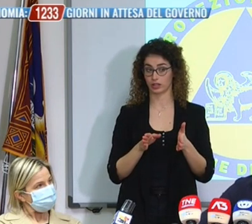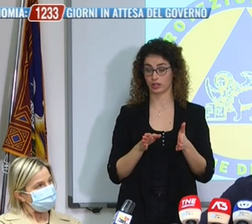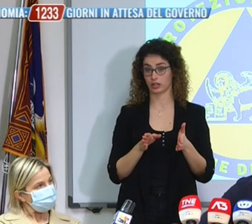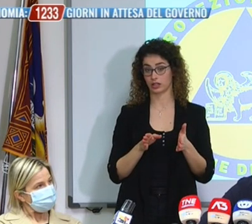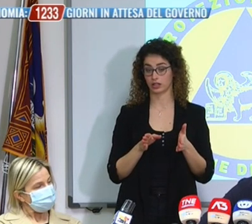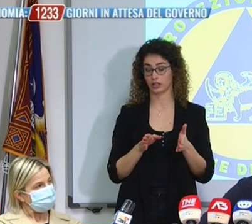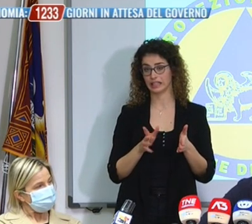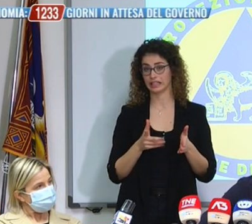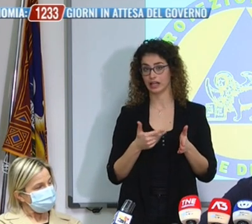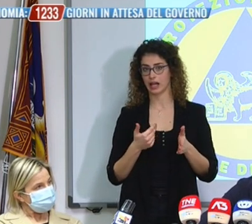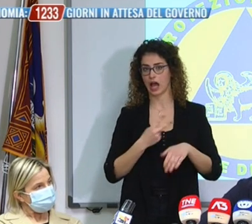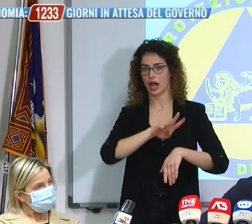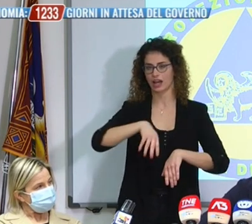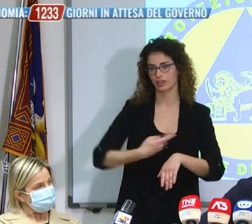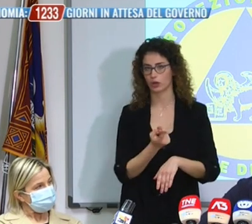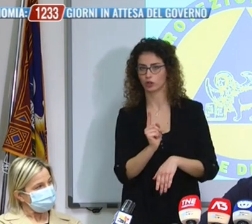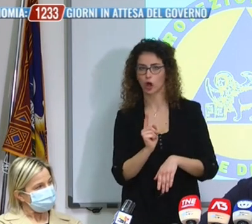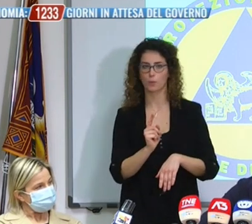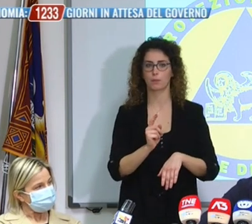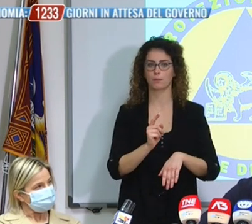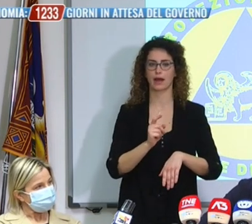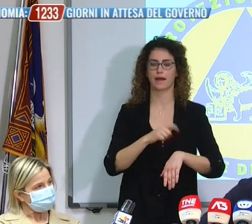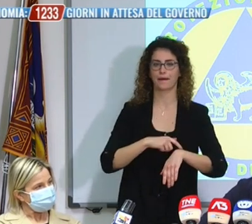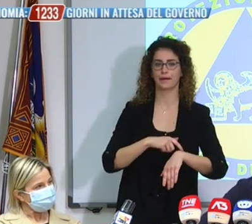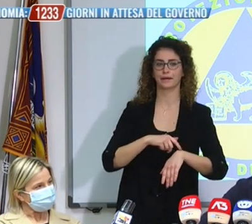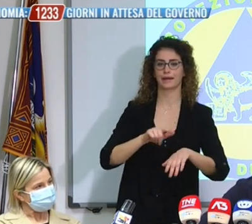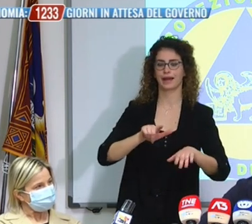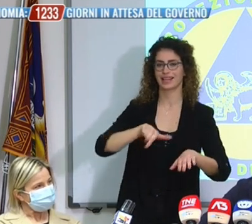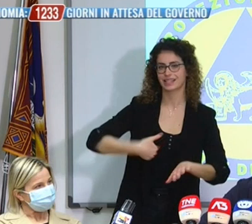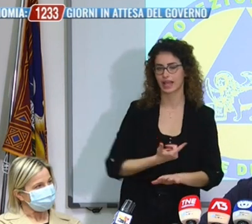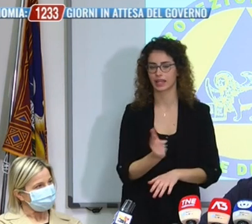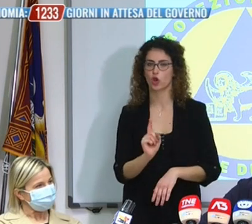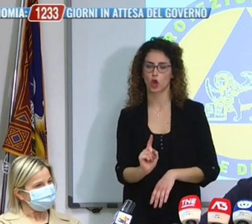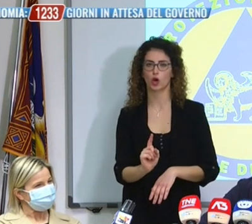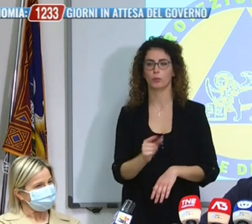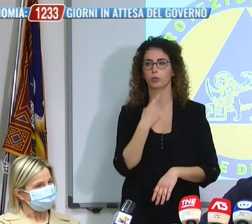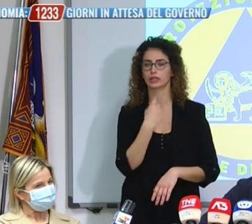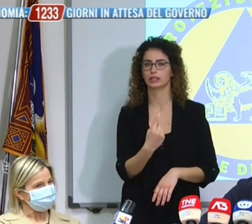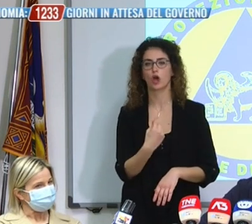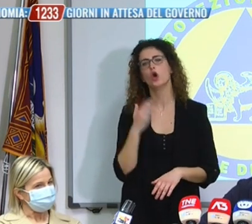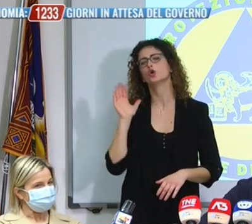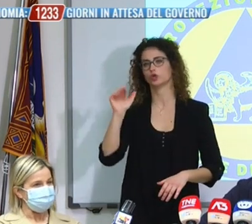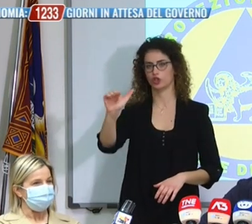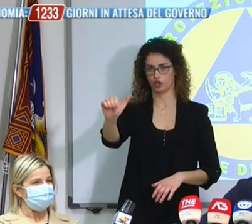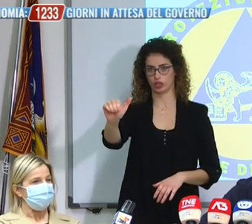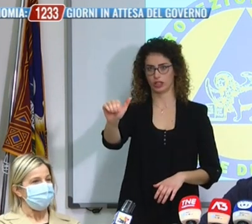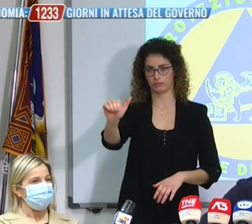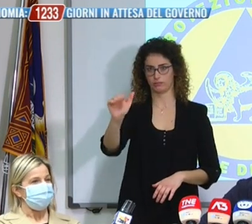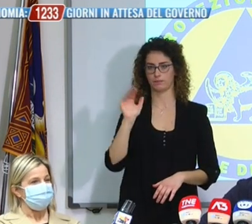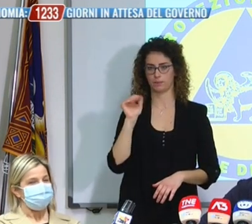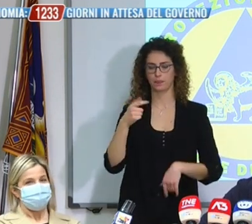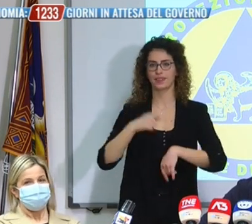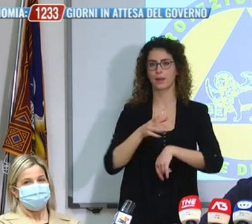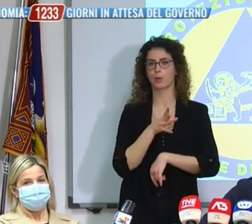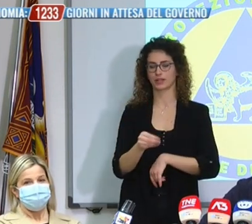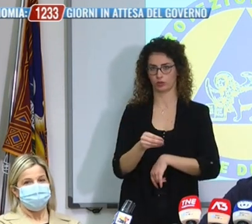praticamente non dico H24, H7, no, neanche H7, non si può dire, cioè, diciamo tutti i giorni, full time,